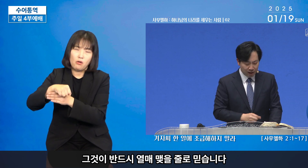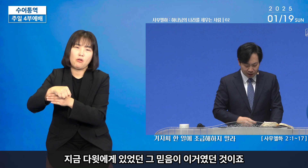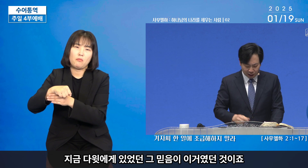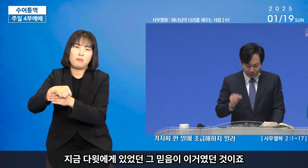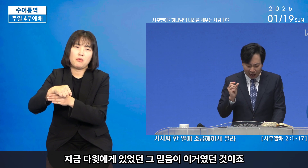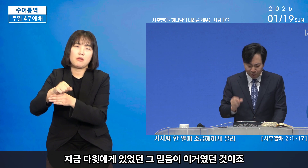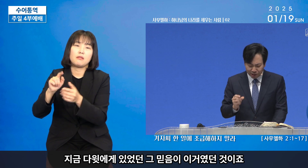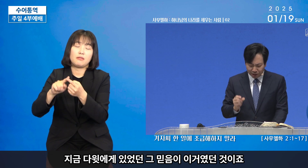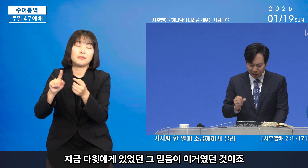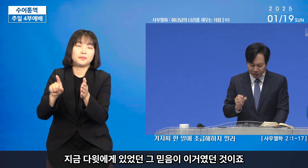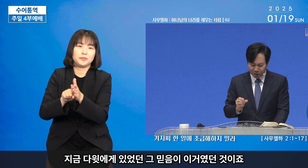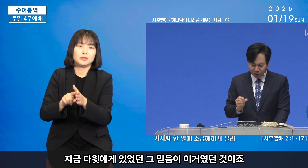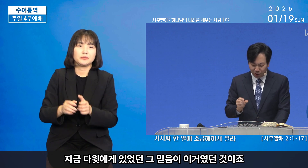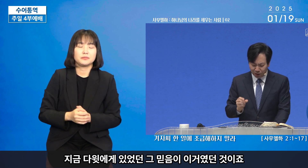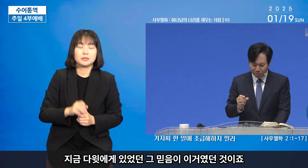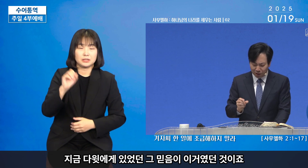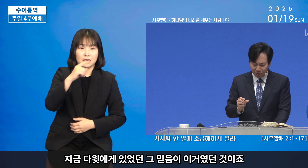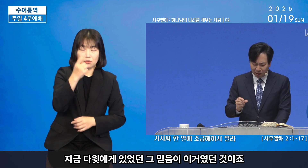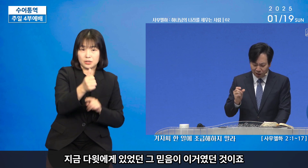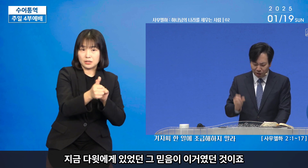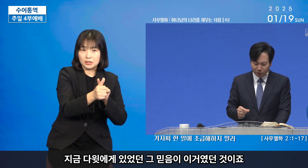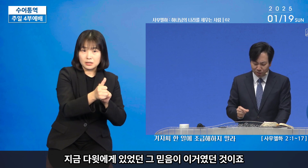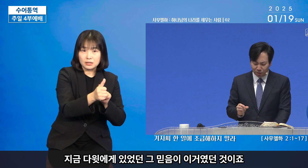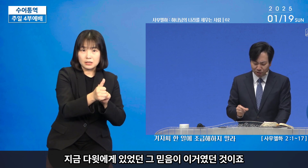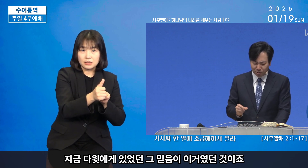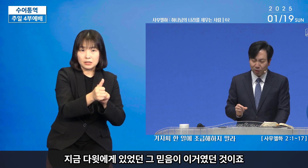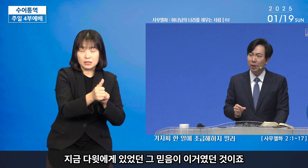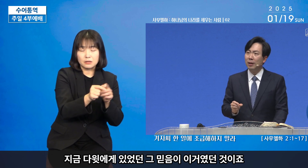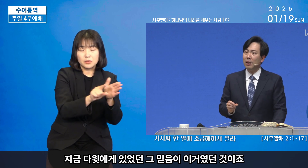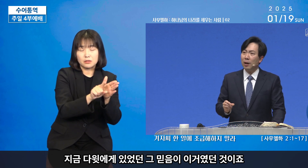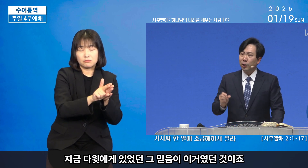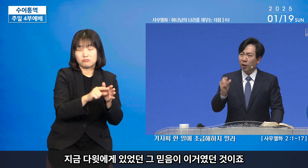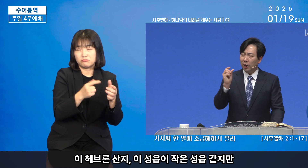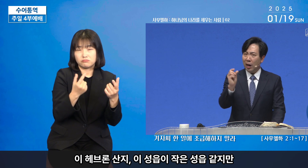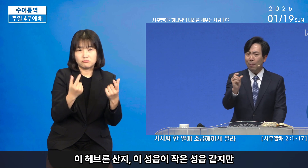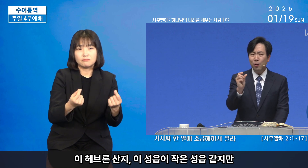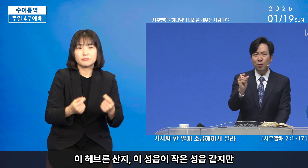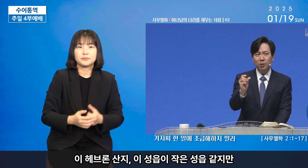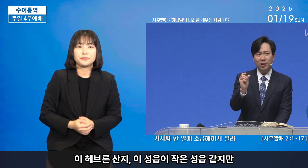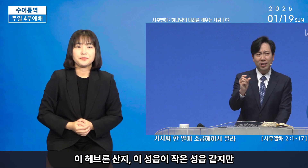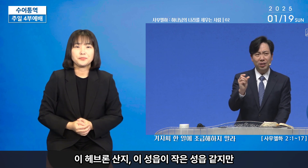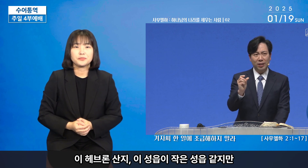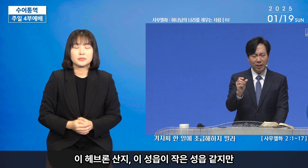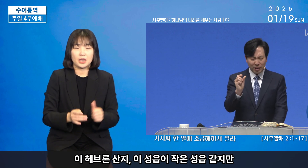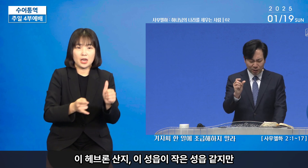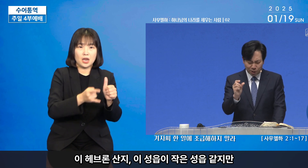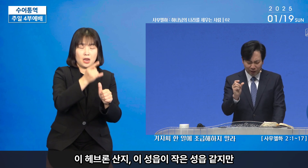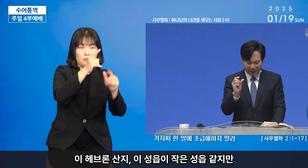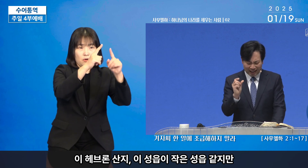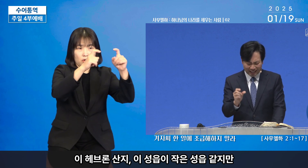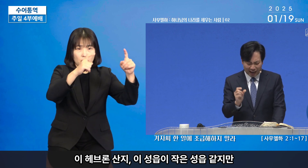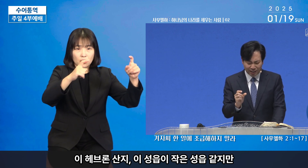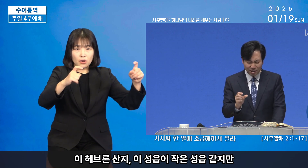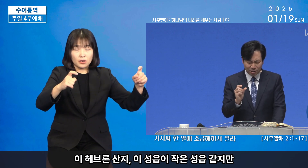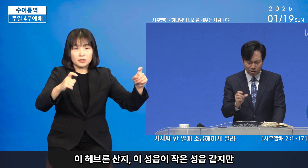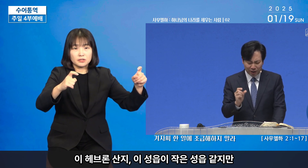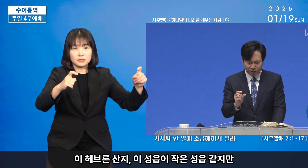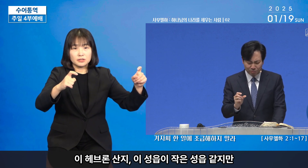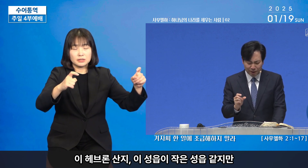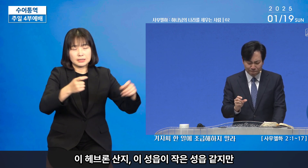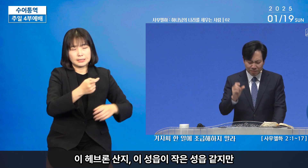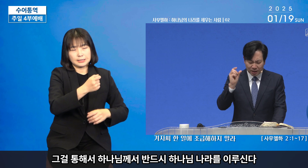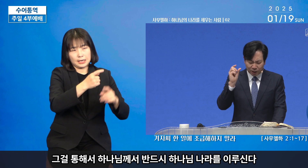믿습니다. 지금 다윗에게 있었던 그 믿음이 이거였던 것이죠. 이 헤브론 산지, 이 성읍, 작은